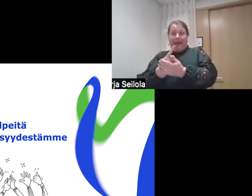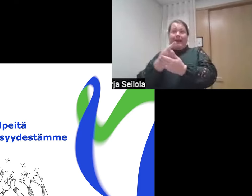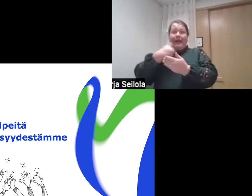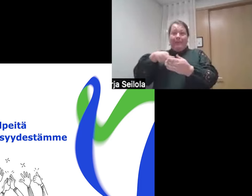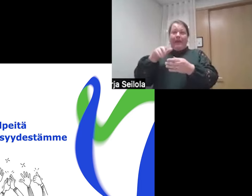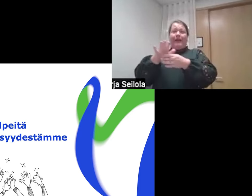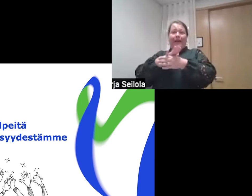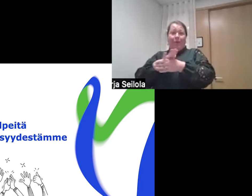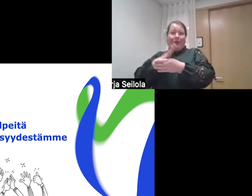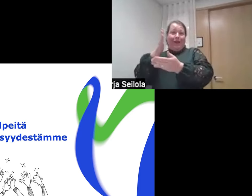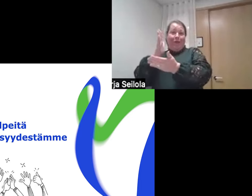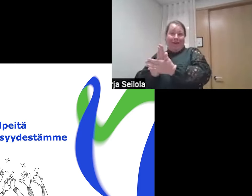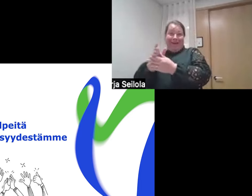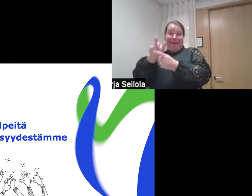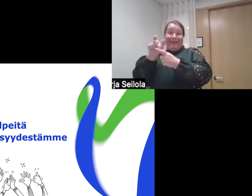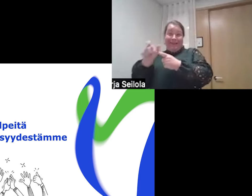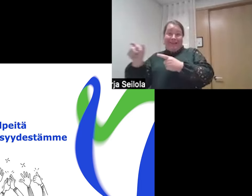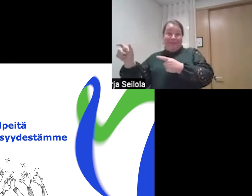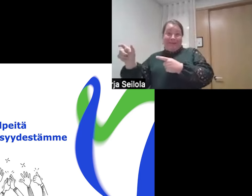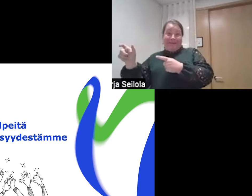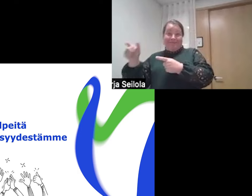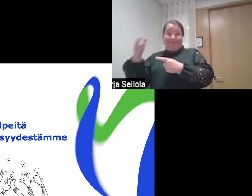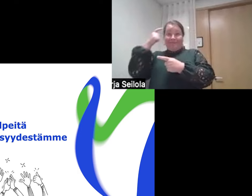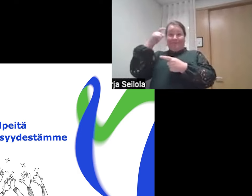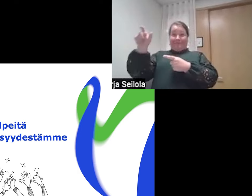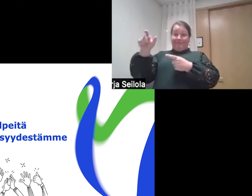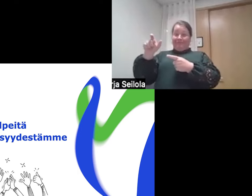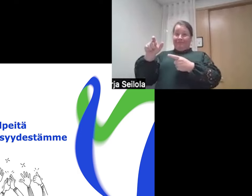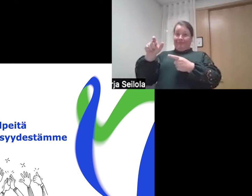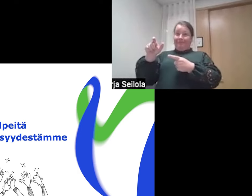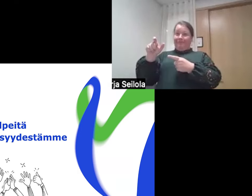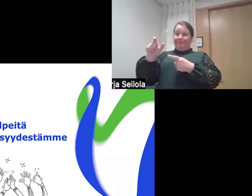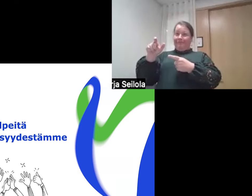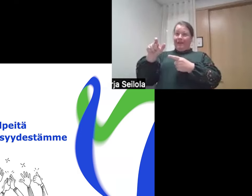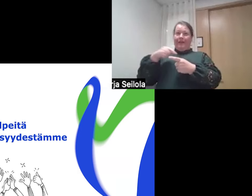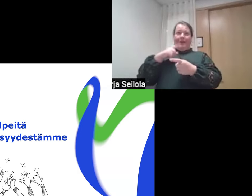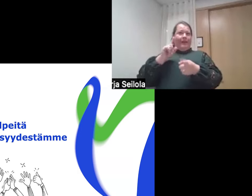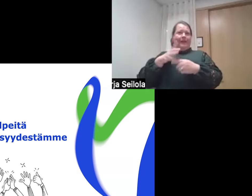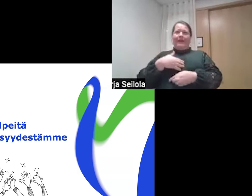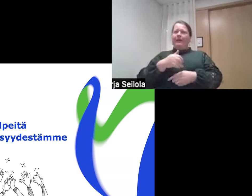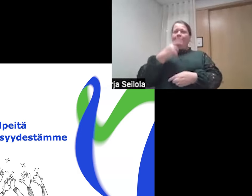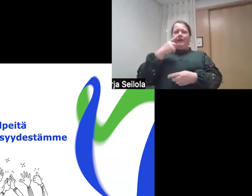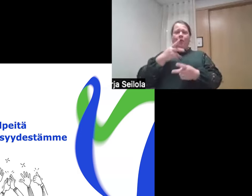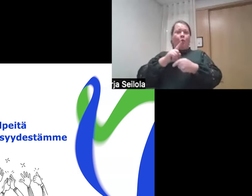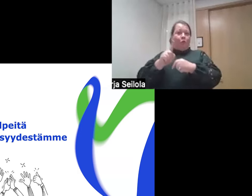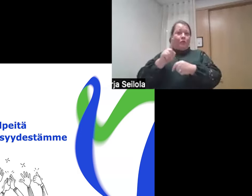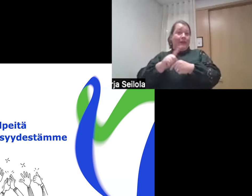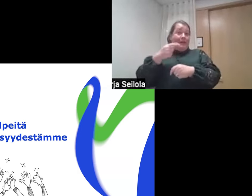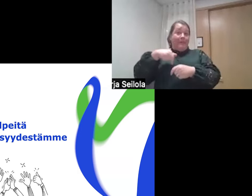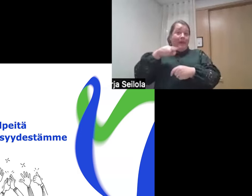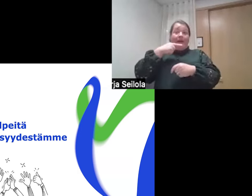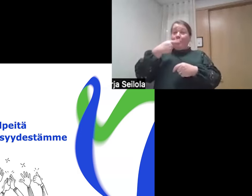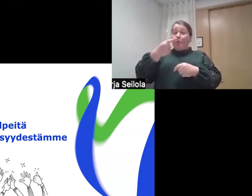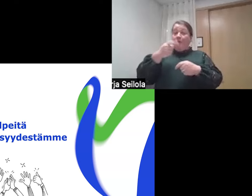suomenruotsalainen viittomakieli. Eli tässä on tärkeää miettiä, näitä käsitteitä.